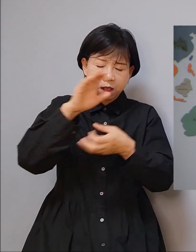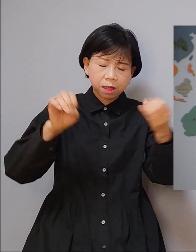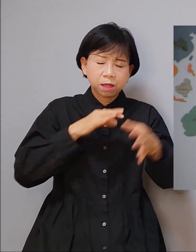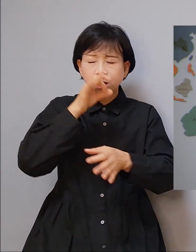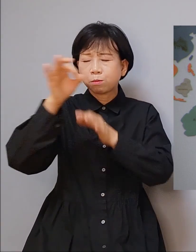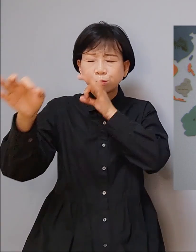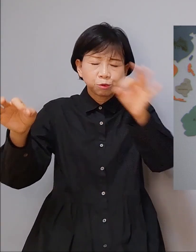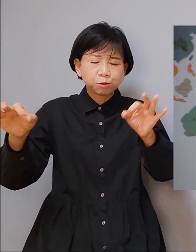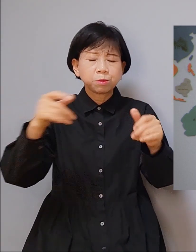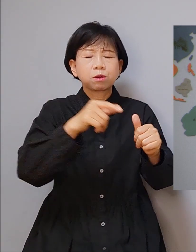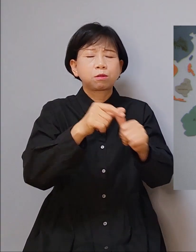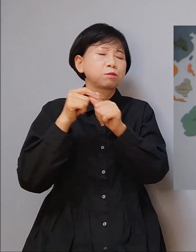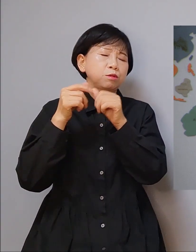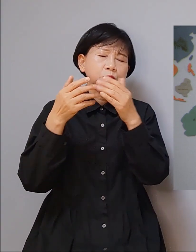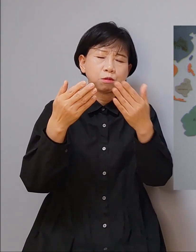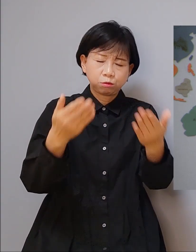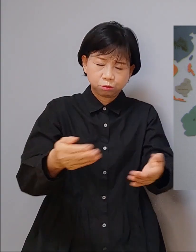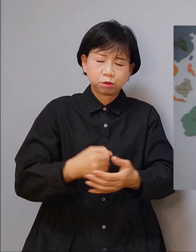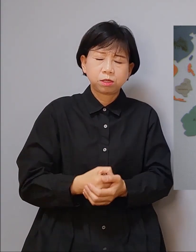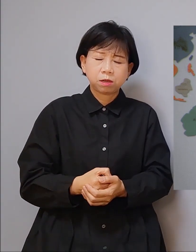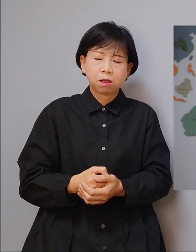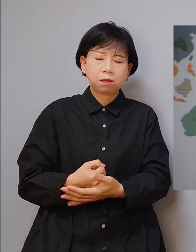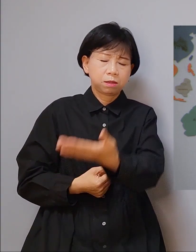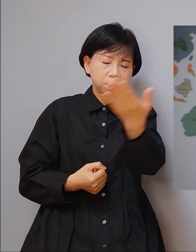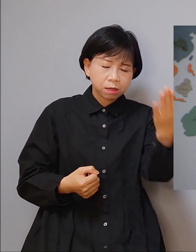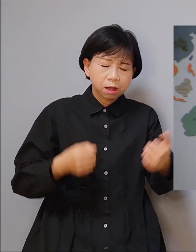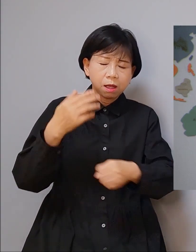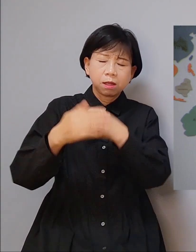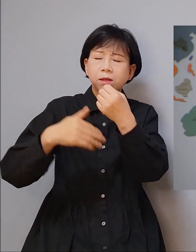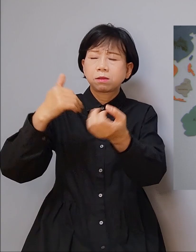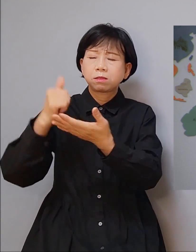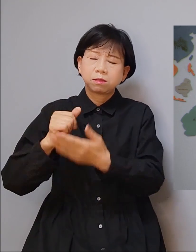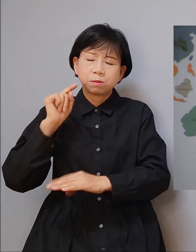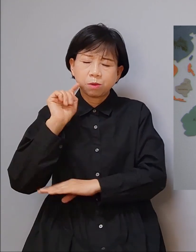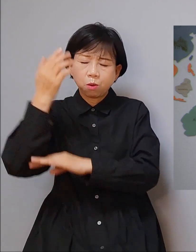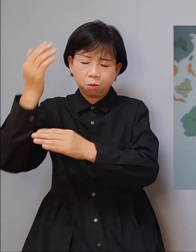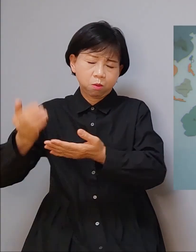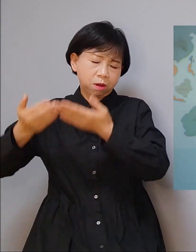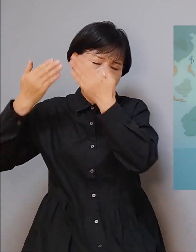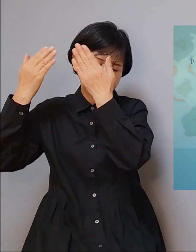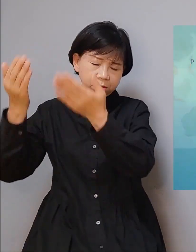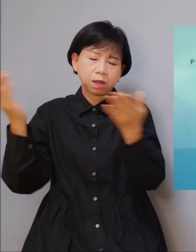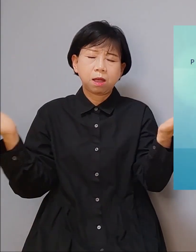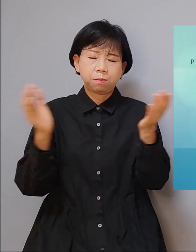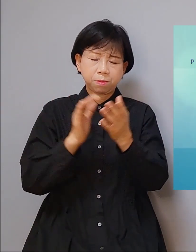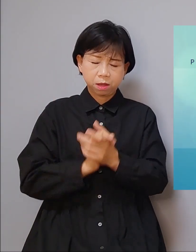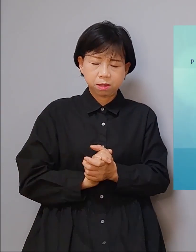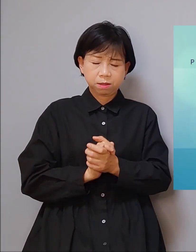너를 건지리니 네가 나를 영화롭게 하리로다. 아멘.